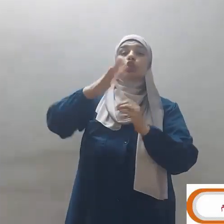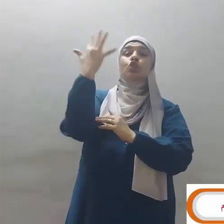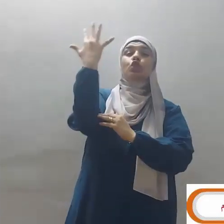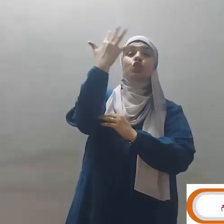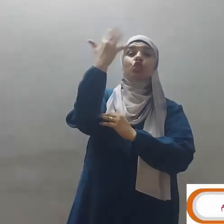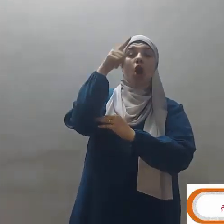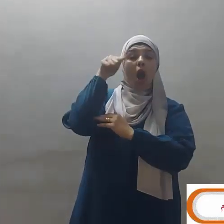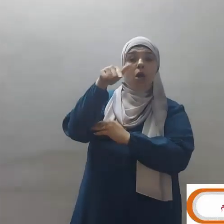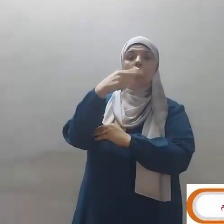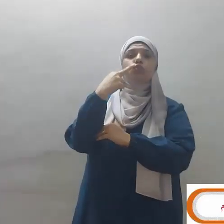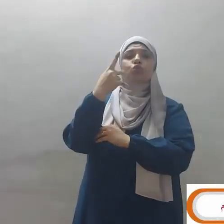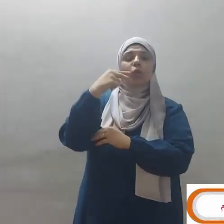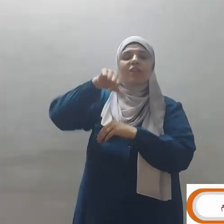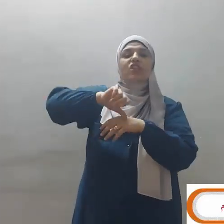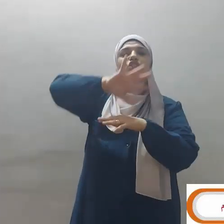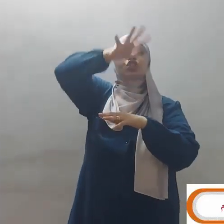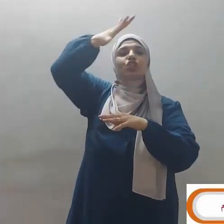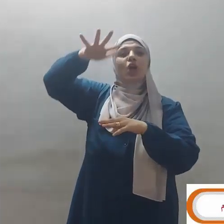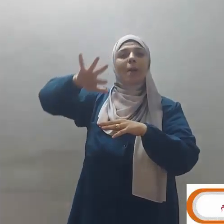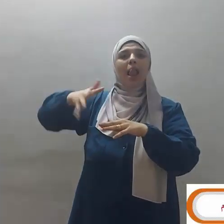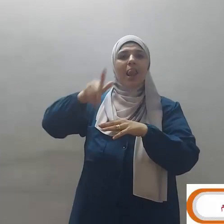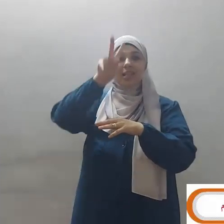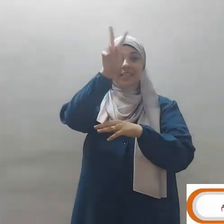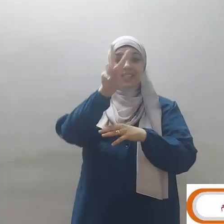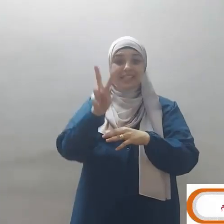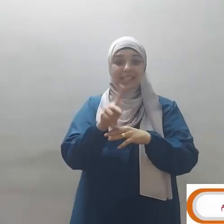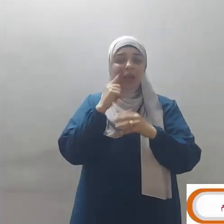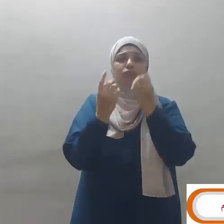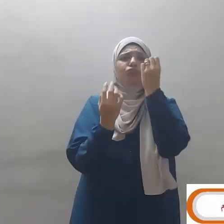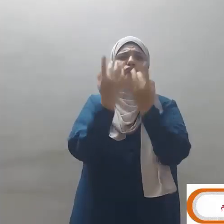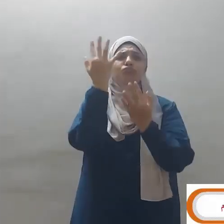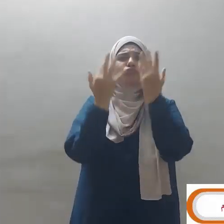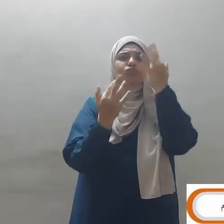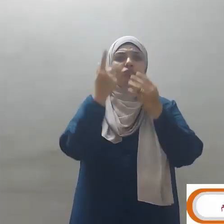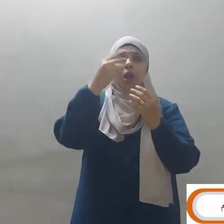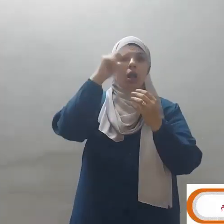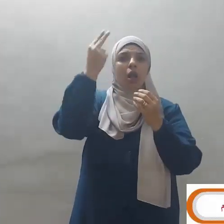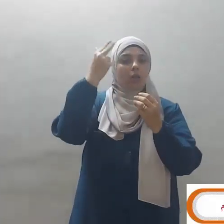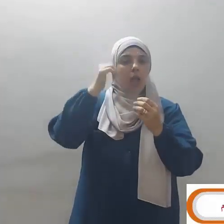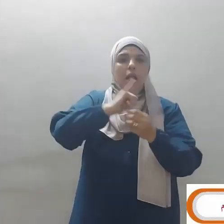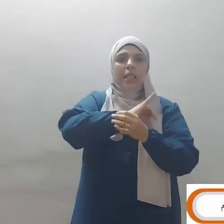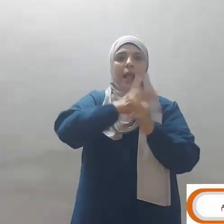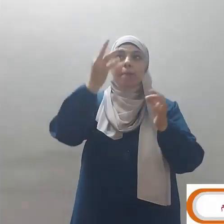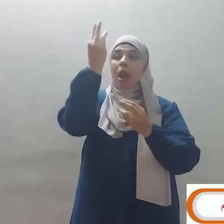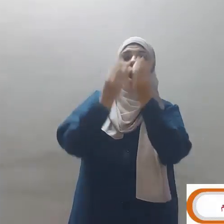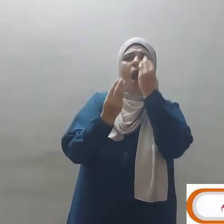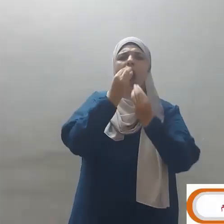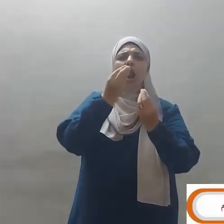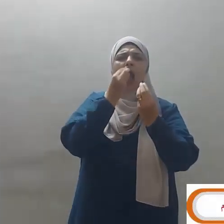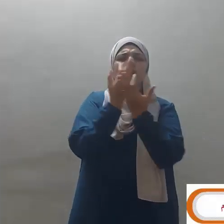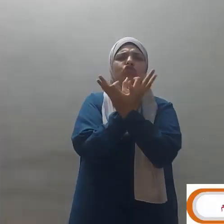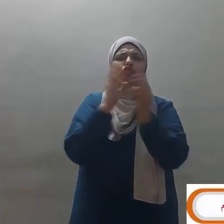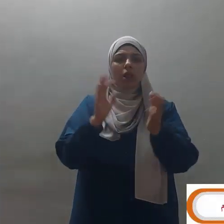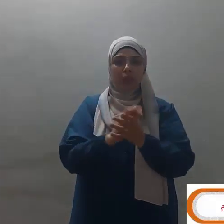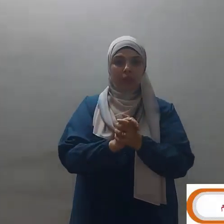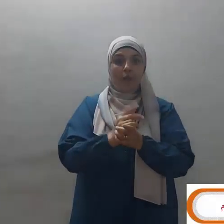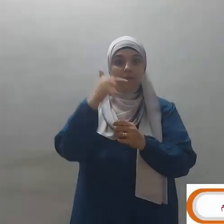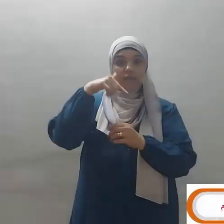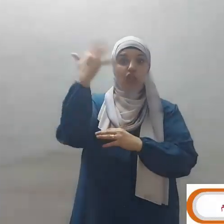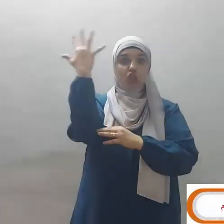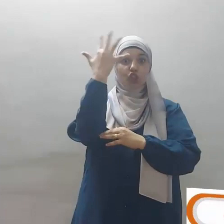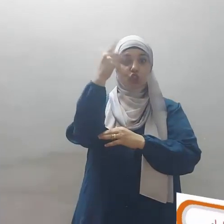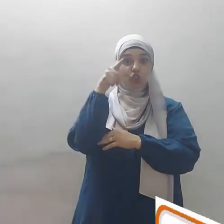تخرج من طور سيناء تنبت بالدهن وصبغ للاكلين وفي هذه